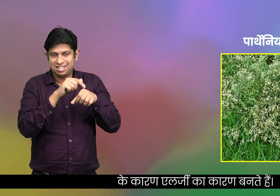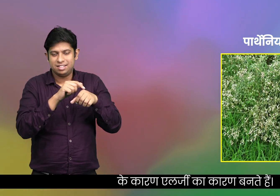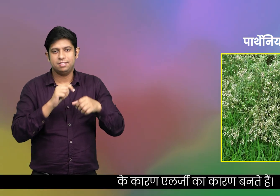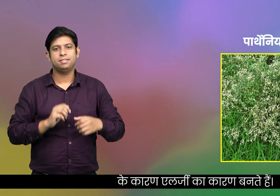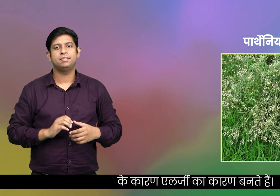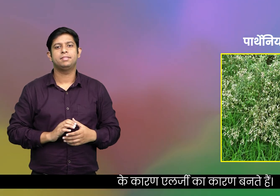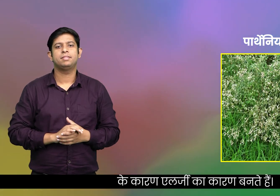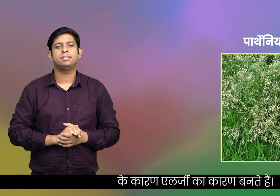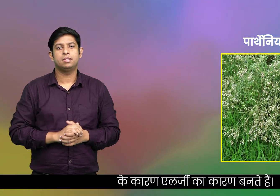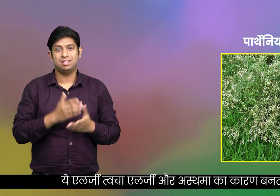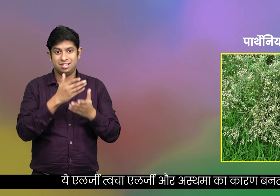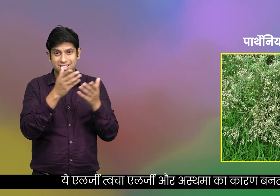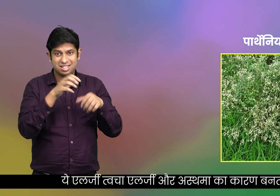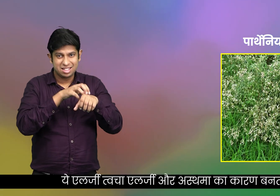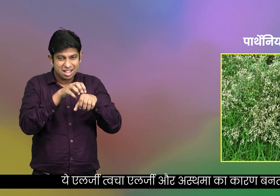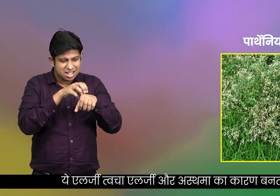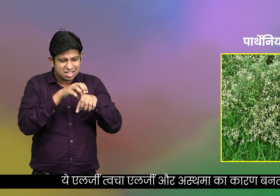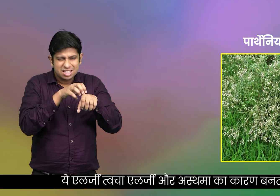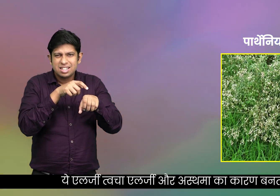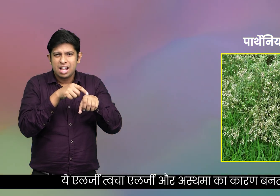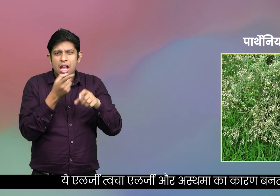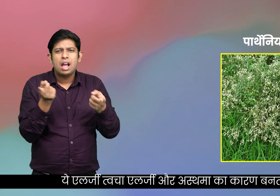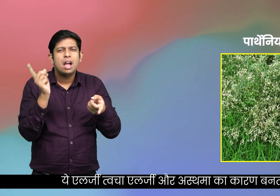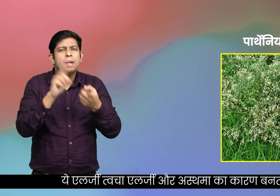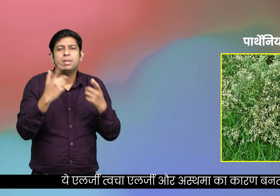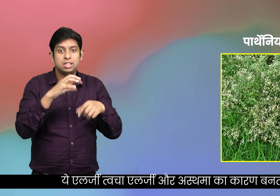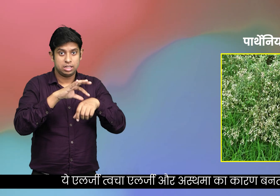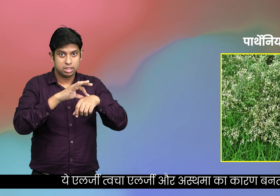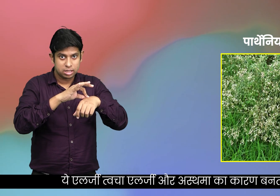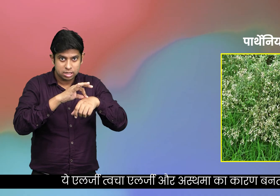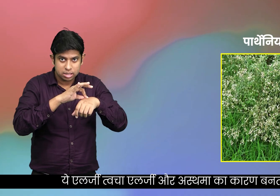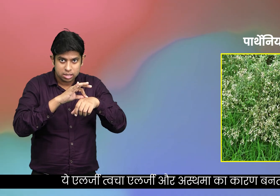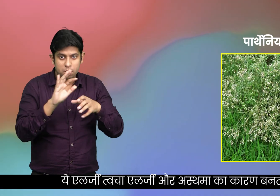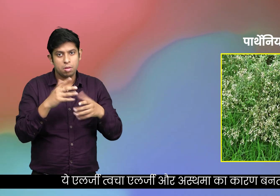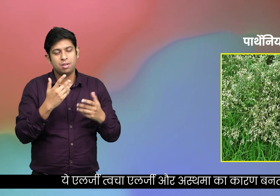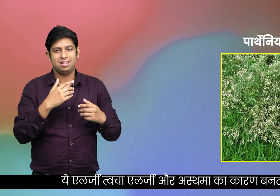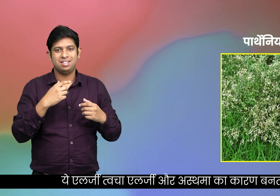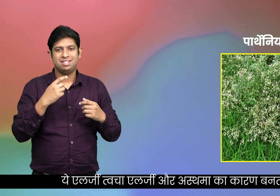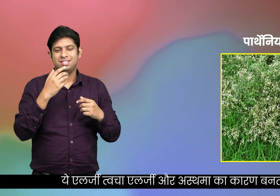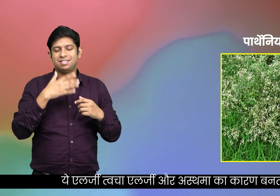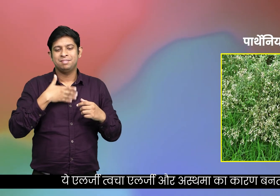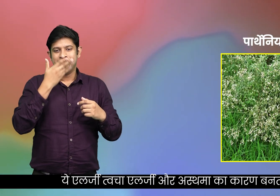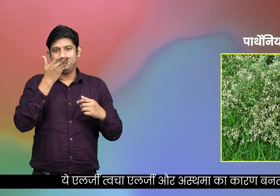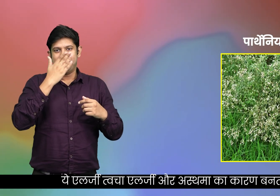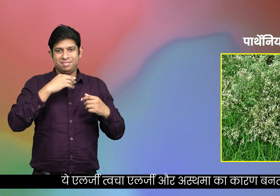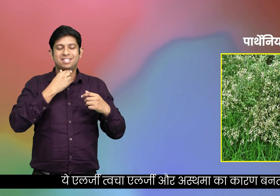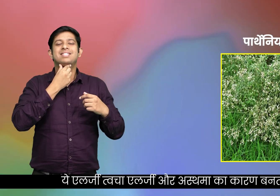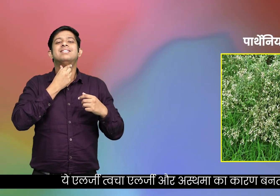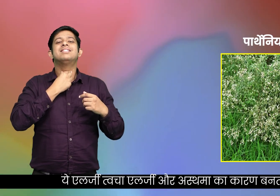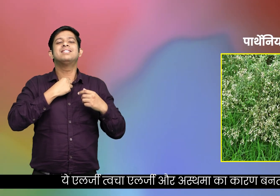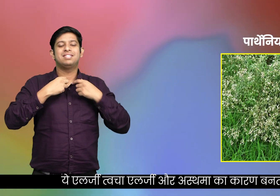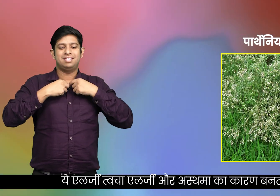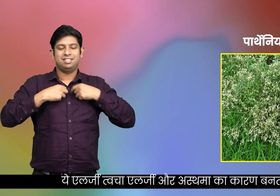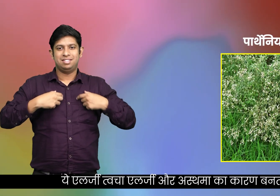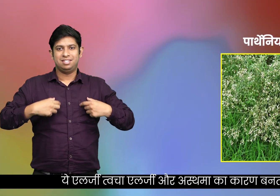बनते हैं। ये एलर्जी त्वचा एलर्जी और अस्थमा का कारण बनती